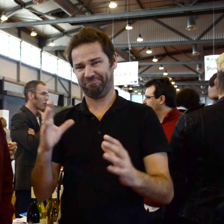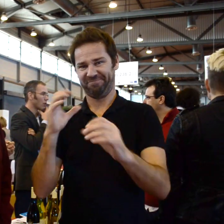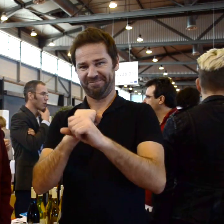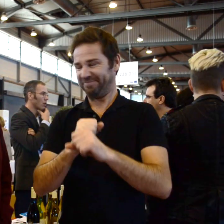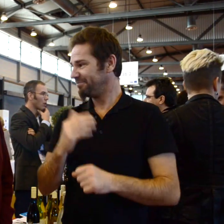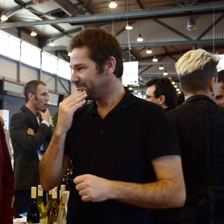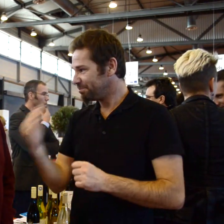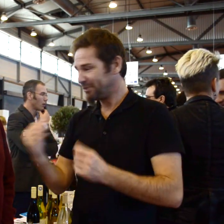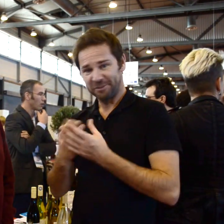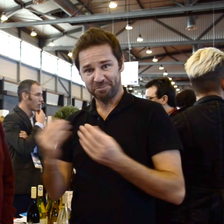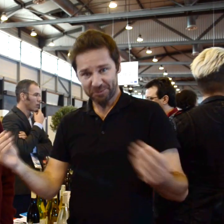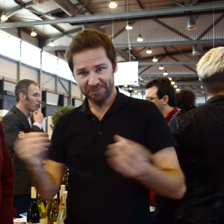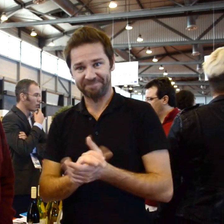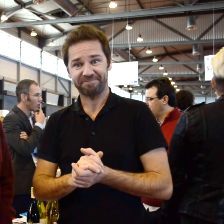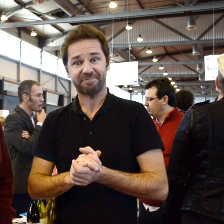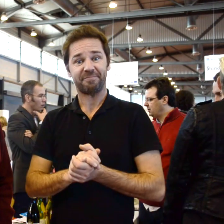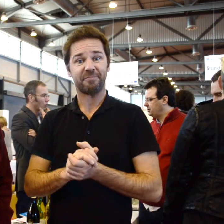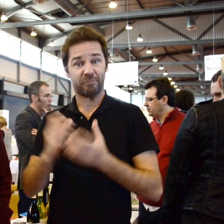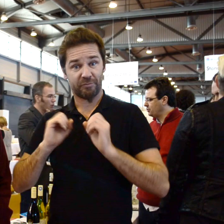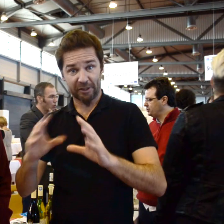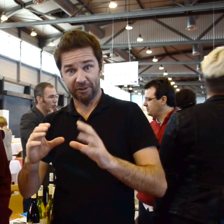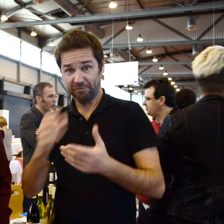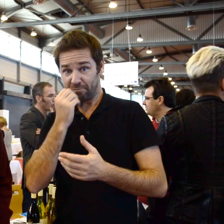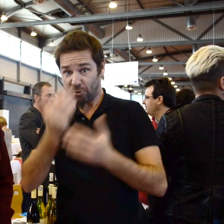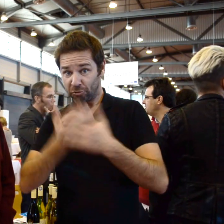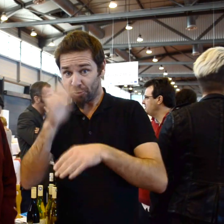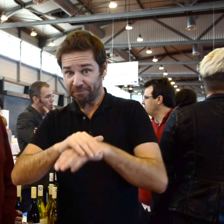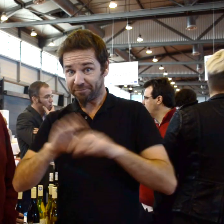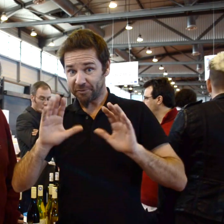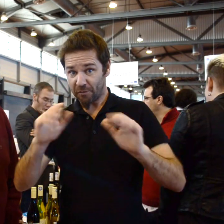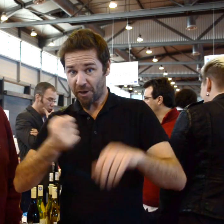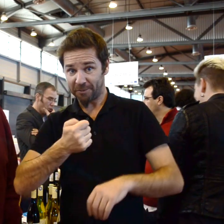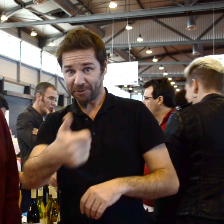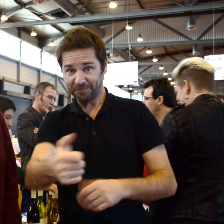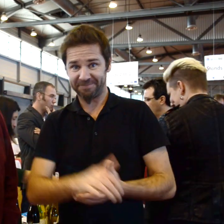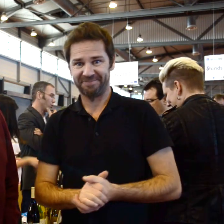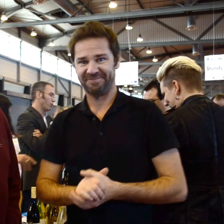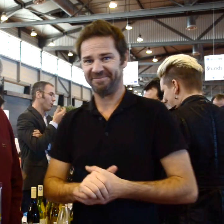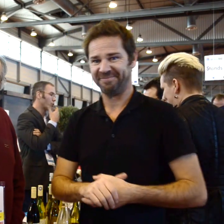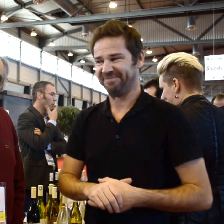Voilà. Bon, merci beaucoup. Merci. On va vous laisser. On vous souhaite une bonne journée. On vous dit au revoir et puis à bientôt.